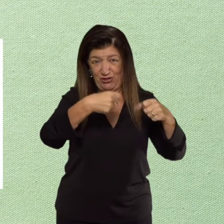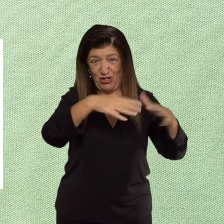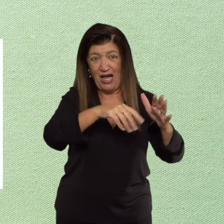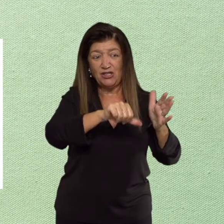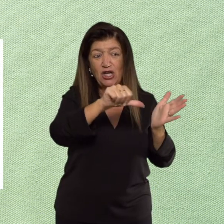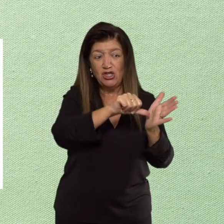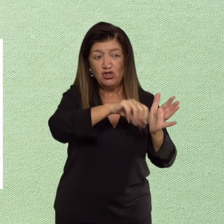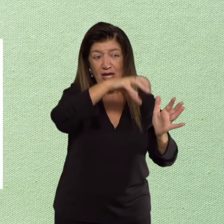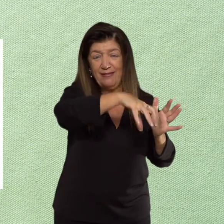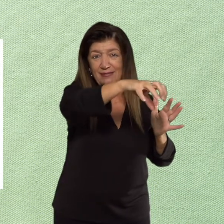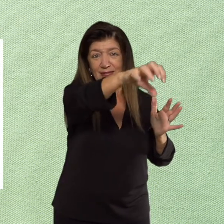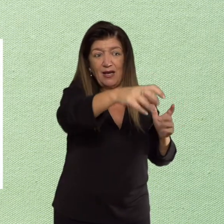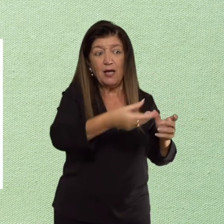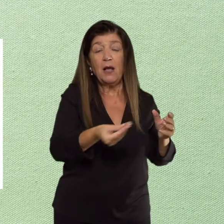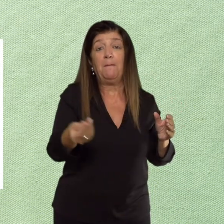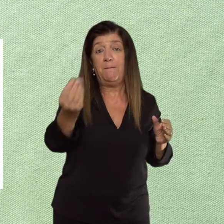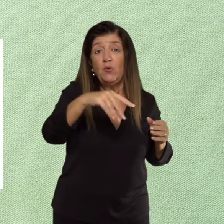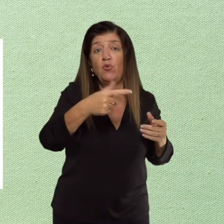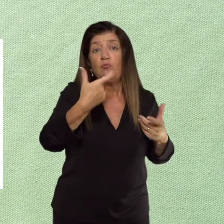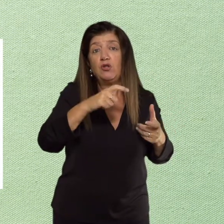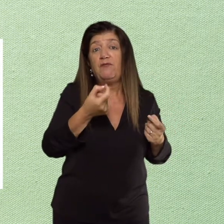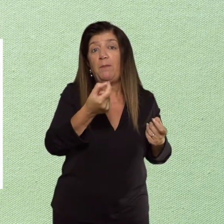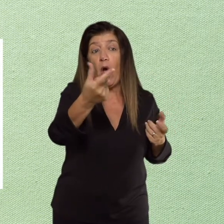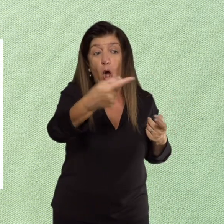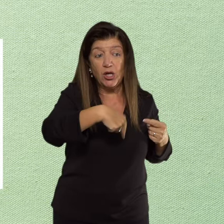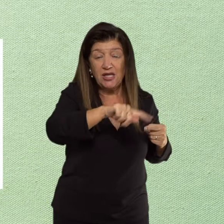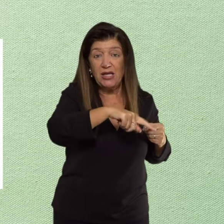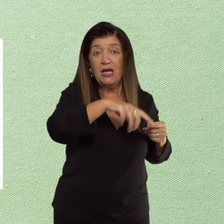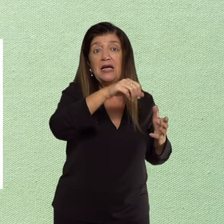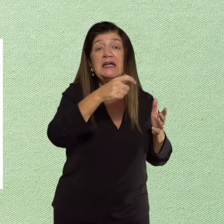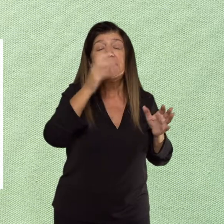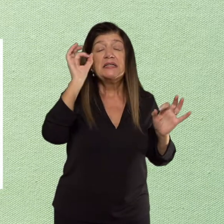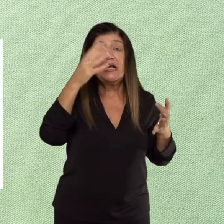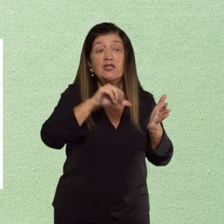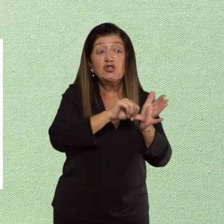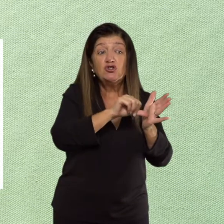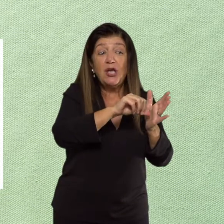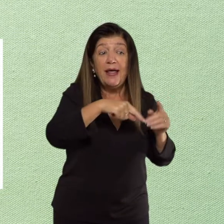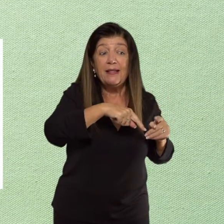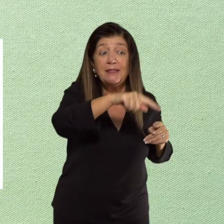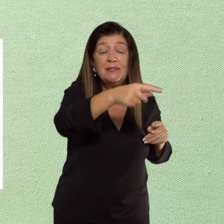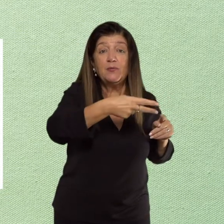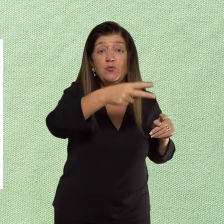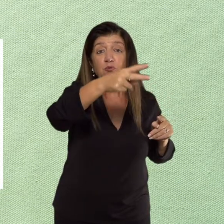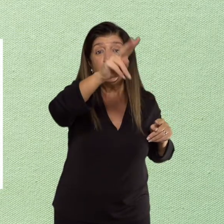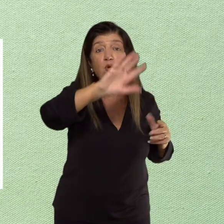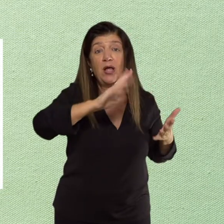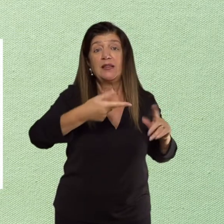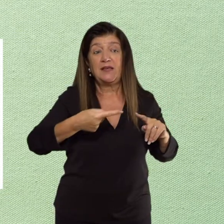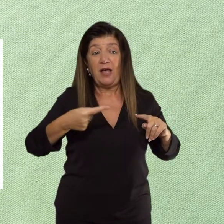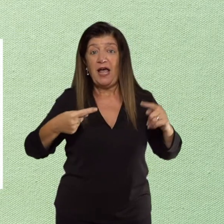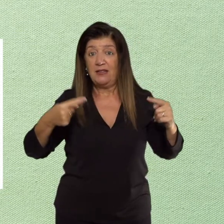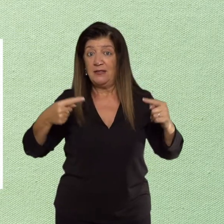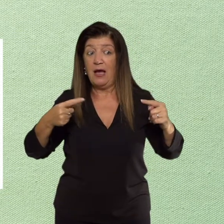che la gente sia, le persone che hanno deciso di utilizzare questa micromobilità, così che